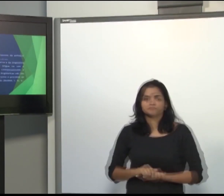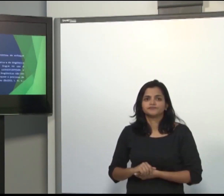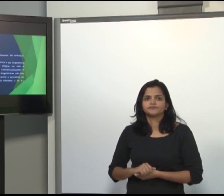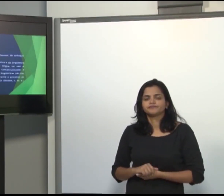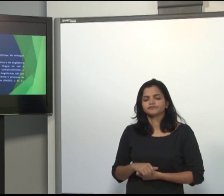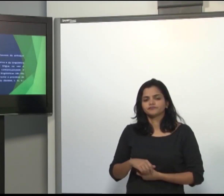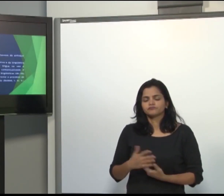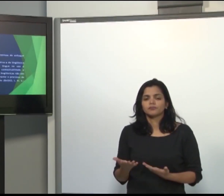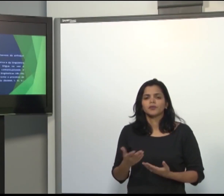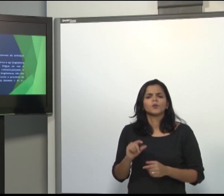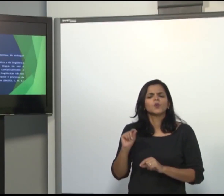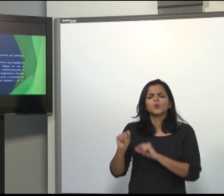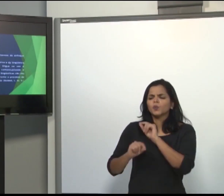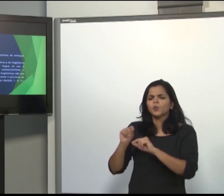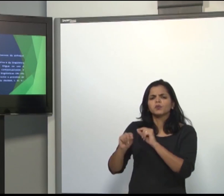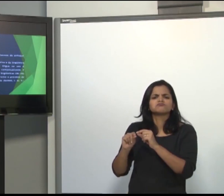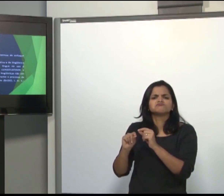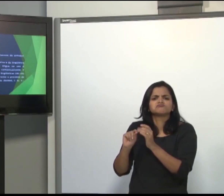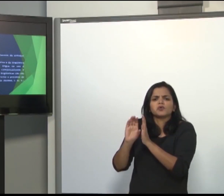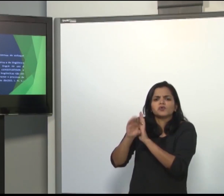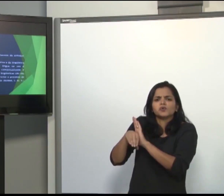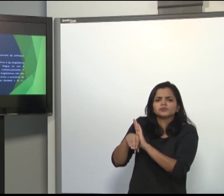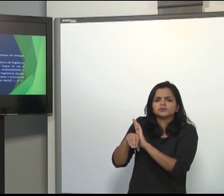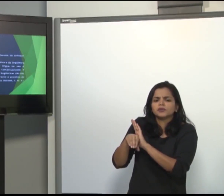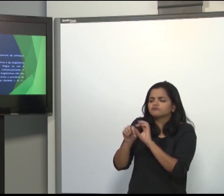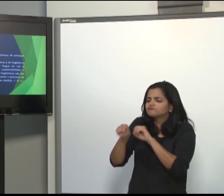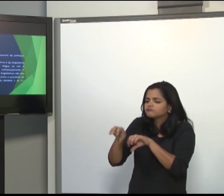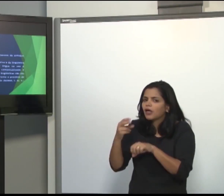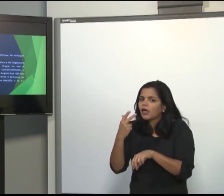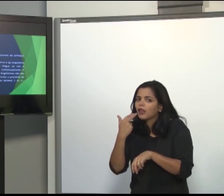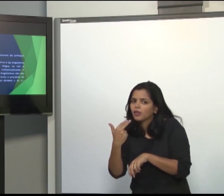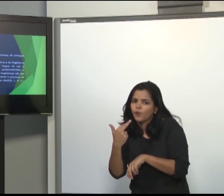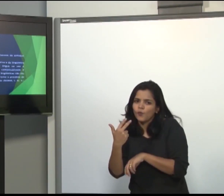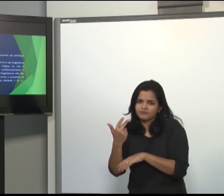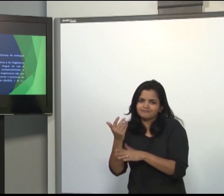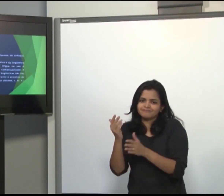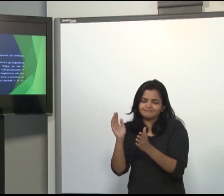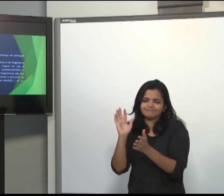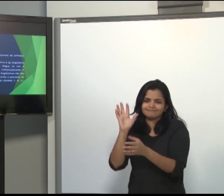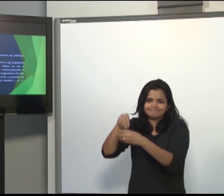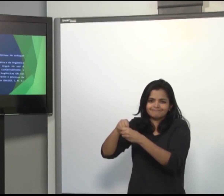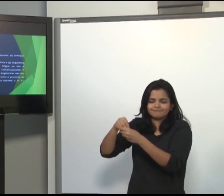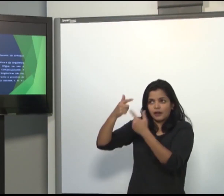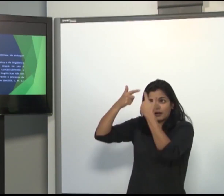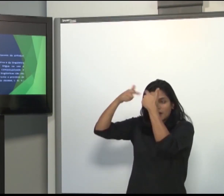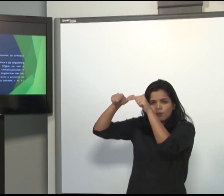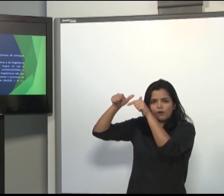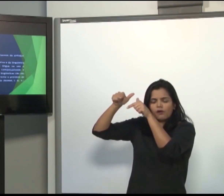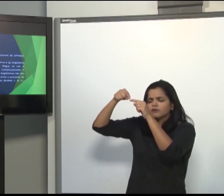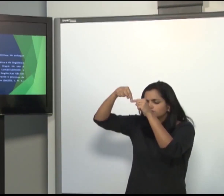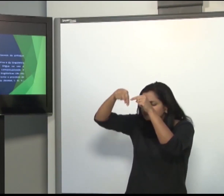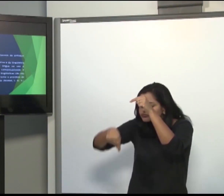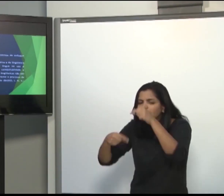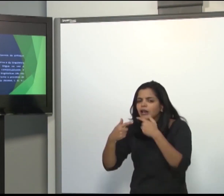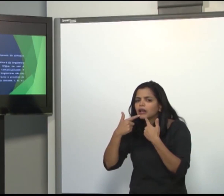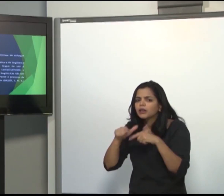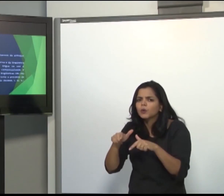um conceito? Não, eu tenho que pesquisar. Com relação ao conceito de ensino de língua e